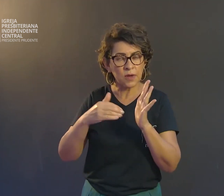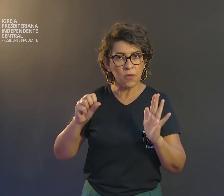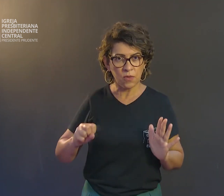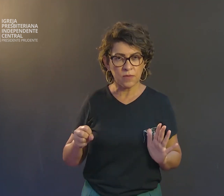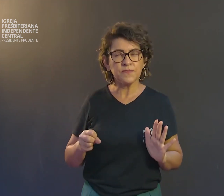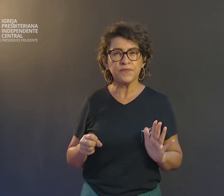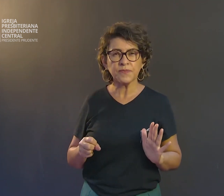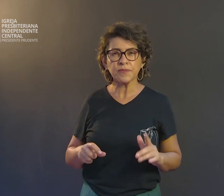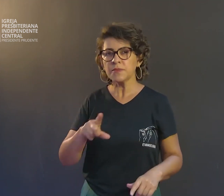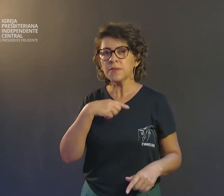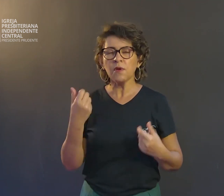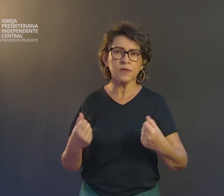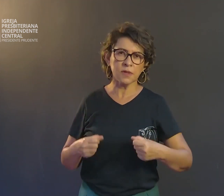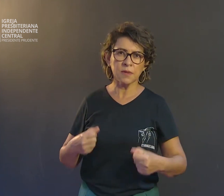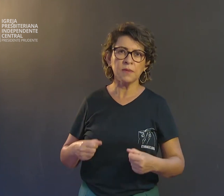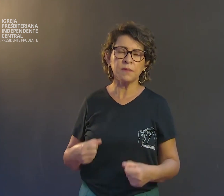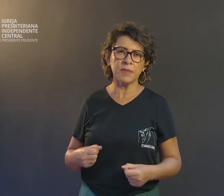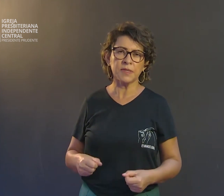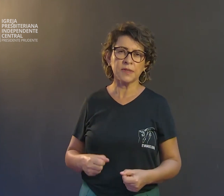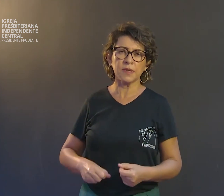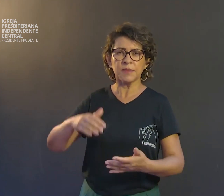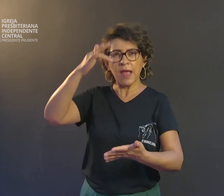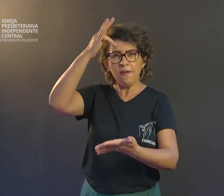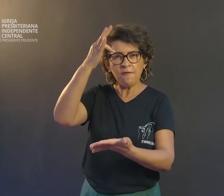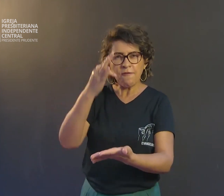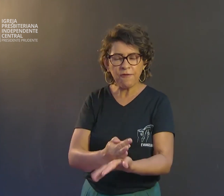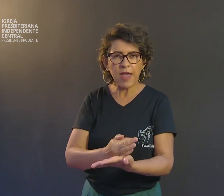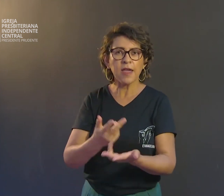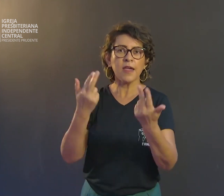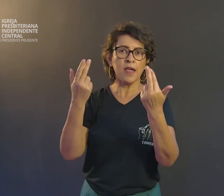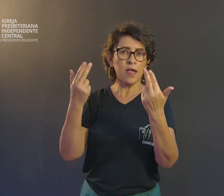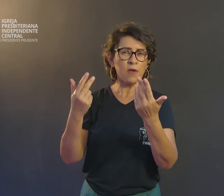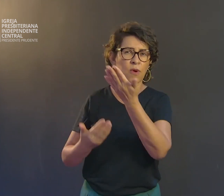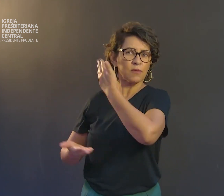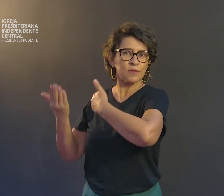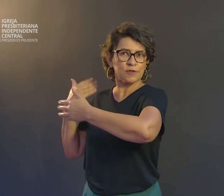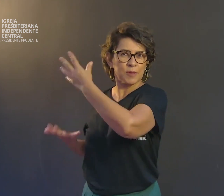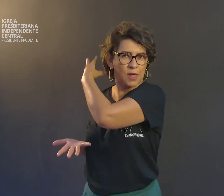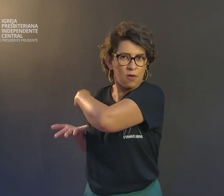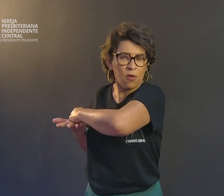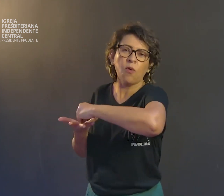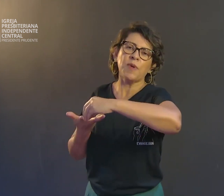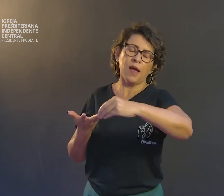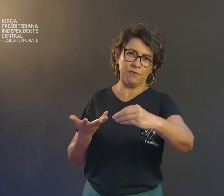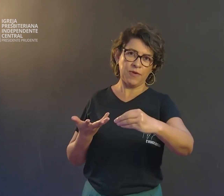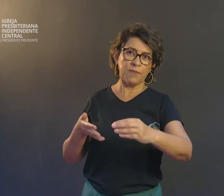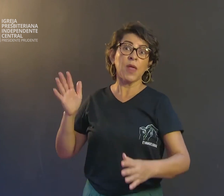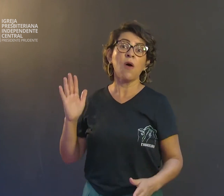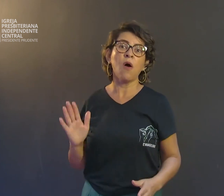Devemos imitar a fé destes grandes homens hoje. Fazer como fizeram, crer como